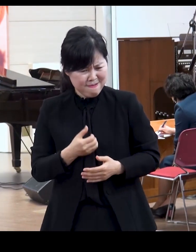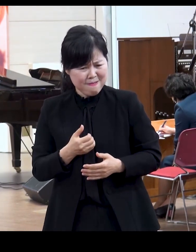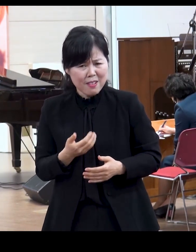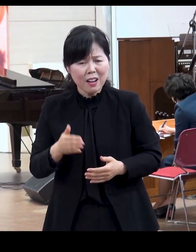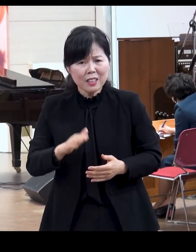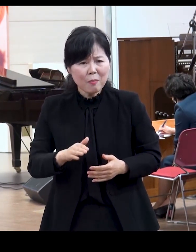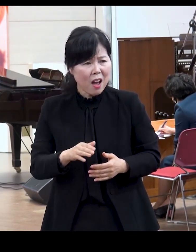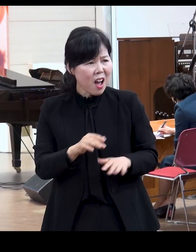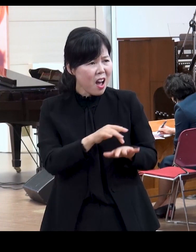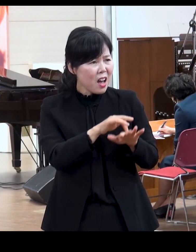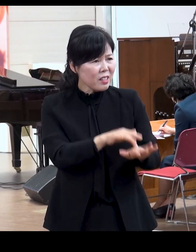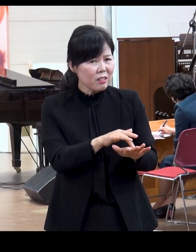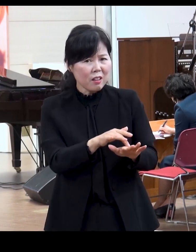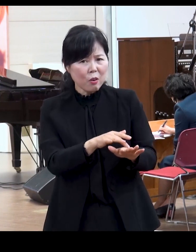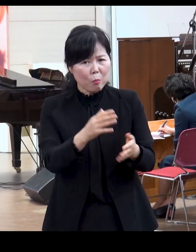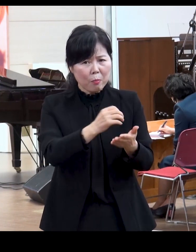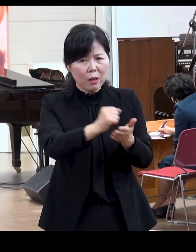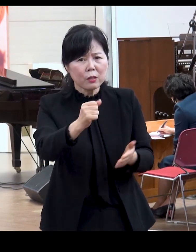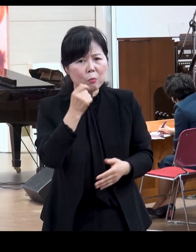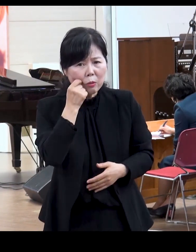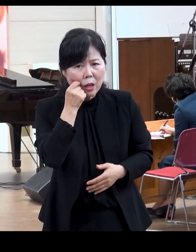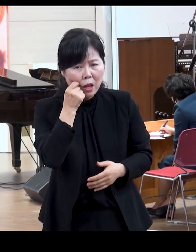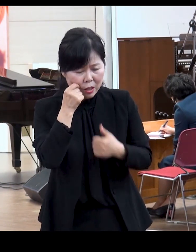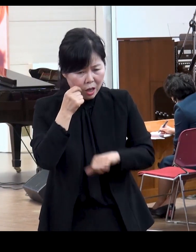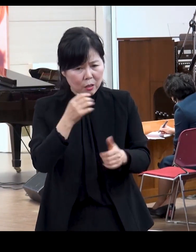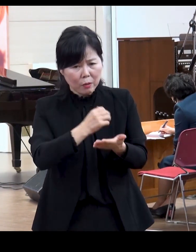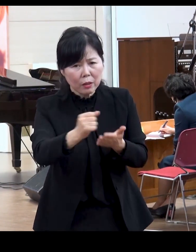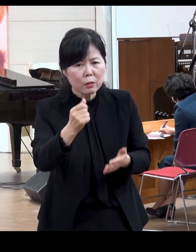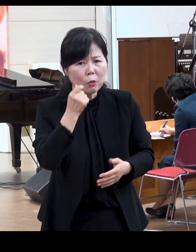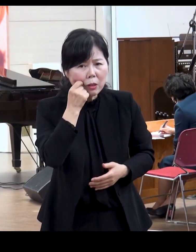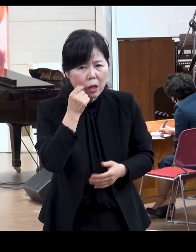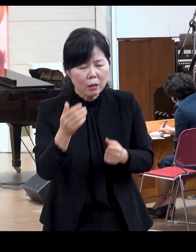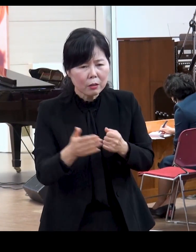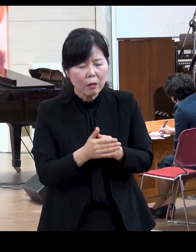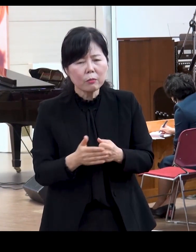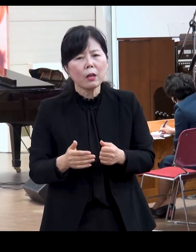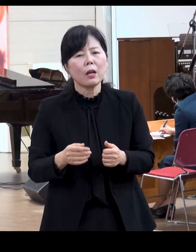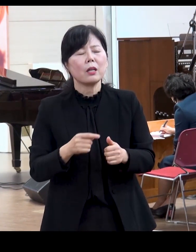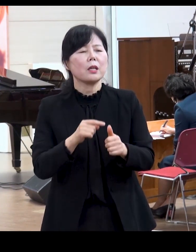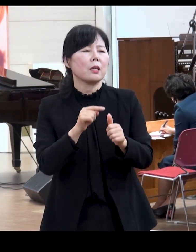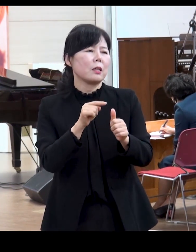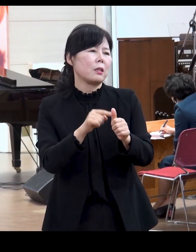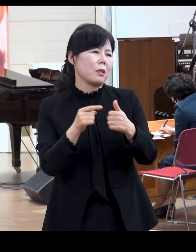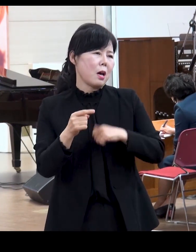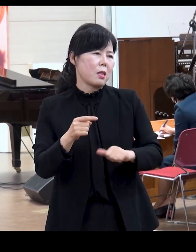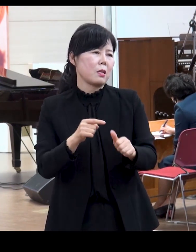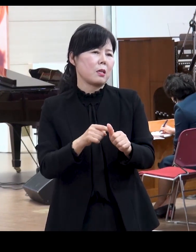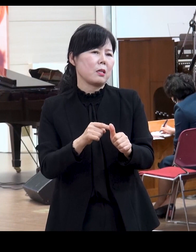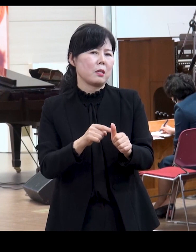수는 없으니까, 악한 것한테 아들을 빼앗길 수는 없으니까, 그러니까 그렇게 되더라는 거예요.